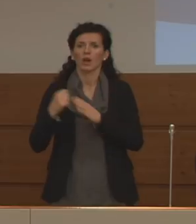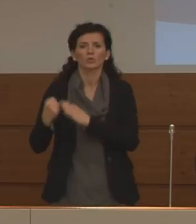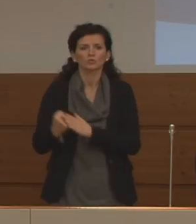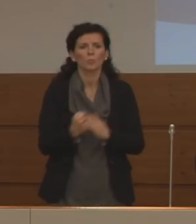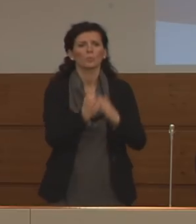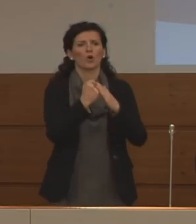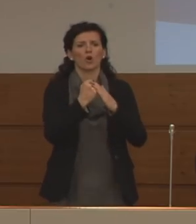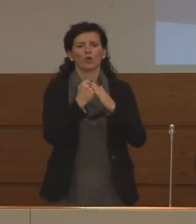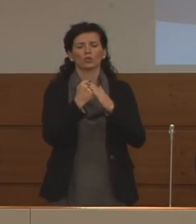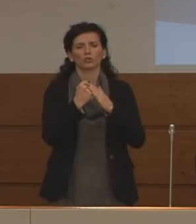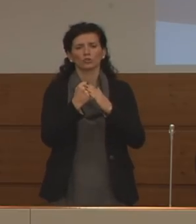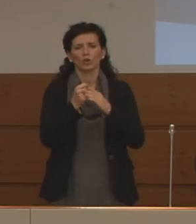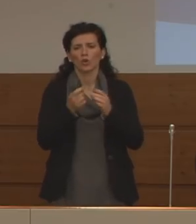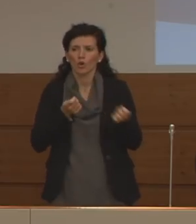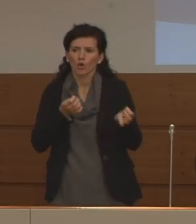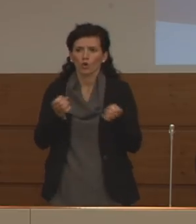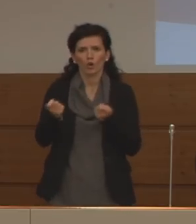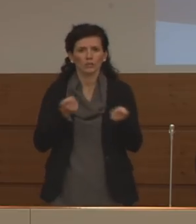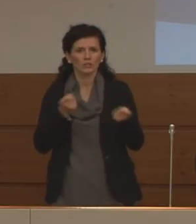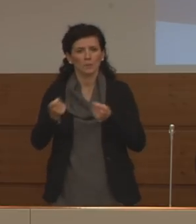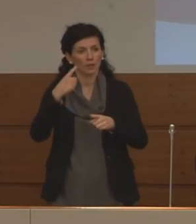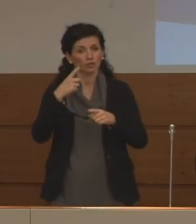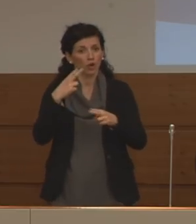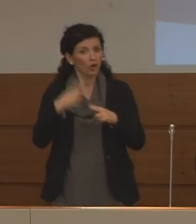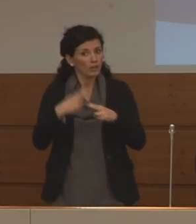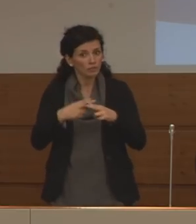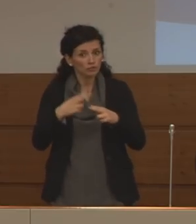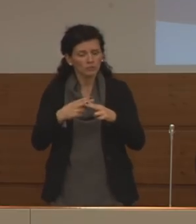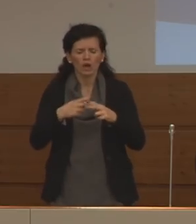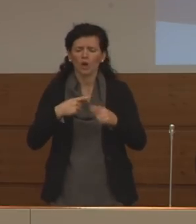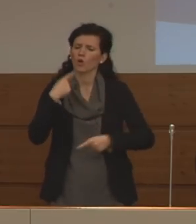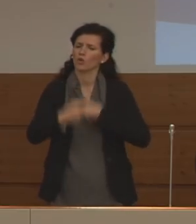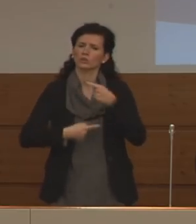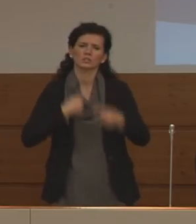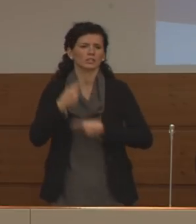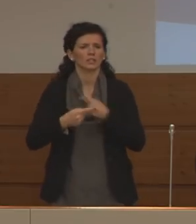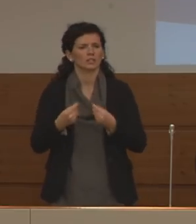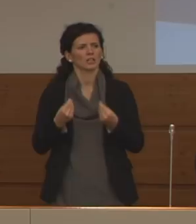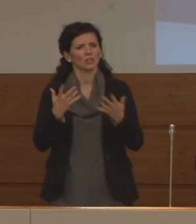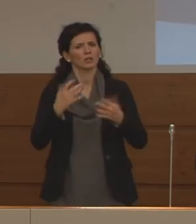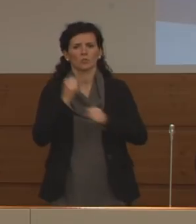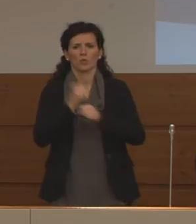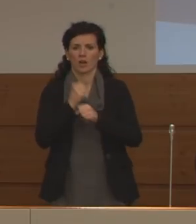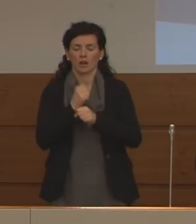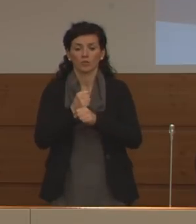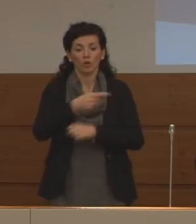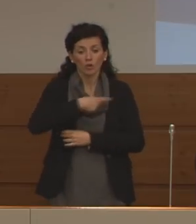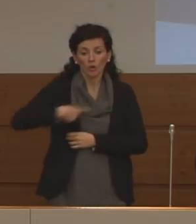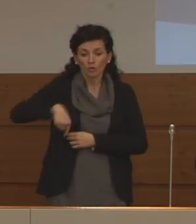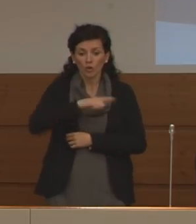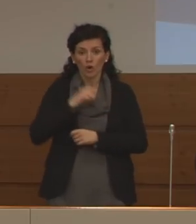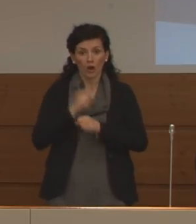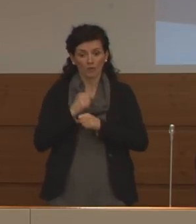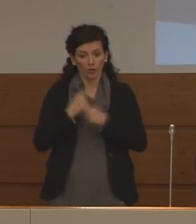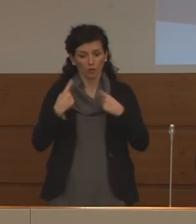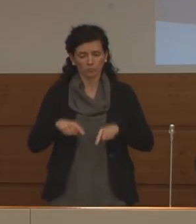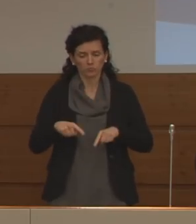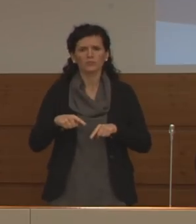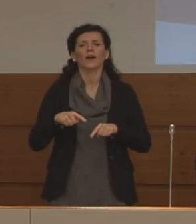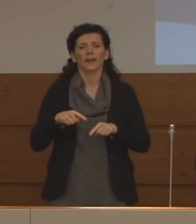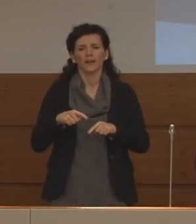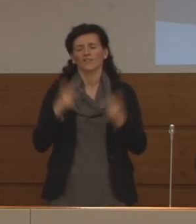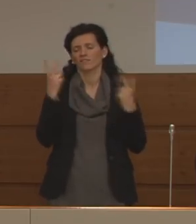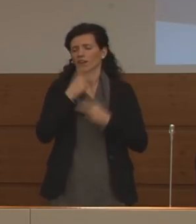e il coordinamento necessario quindi questo è il nostro lavoro e di questo ne andiamo